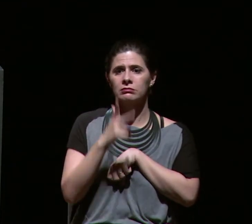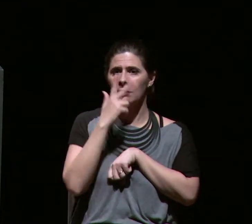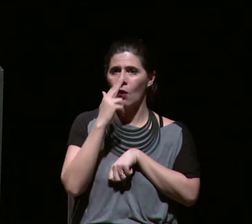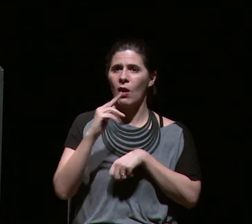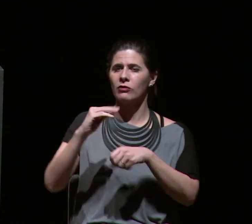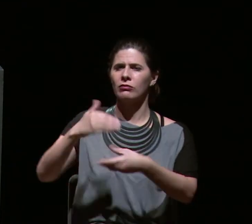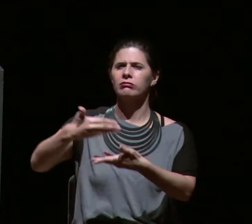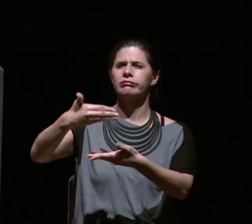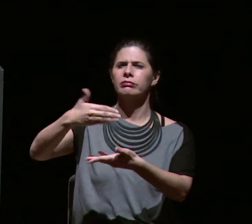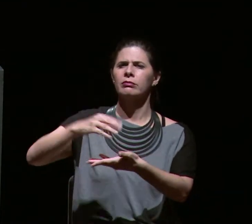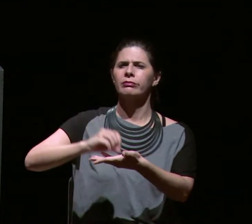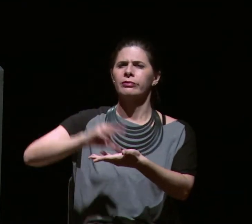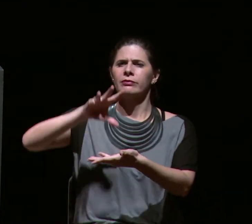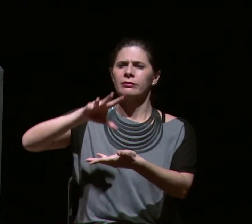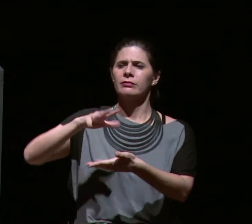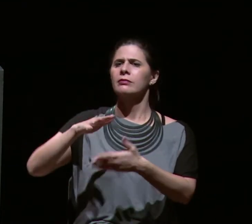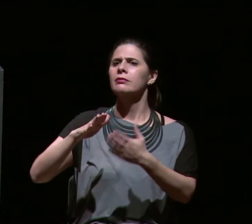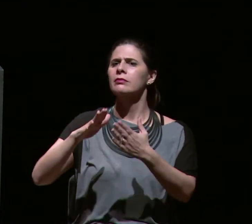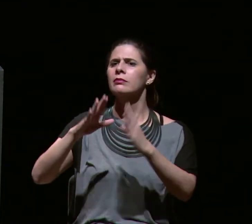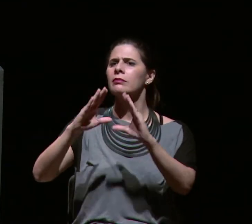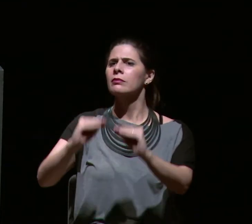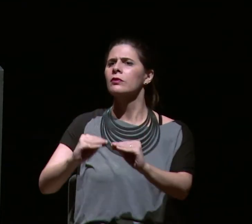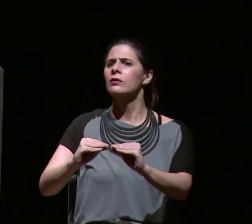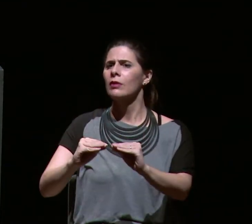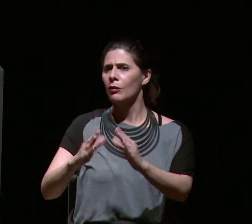deu uma desligadinha, por favor.